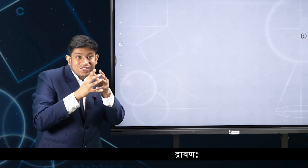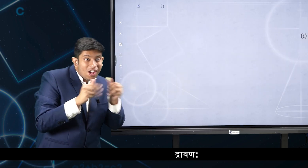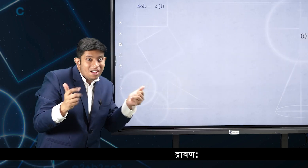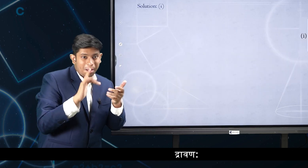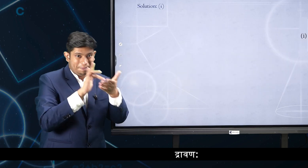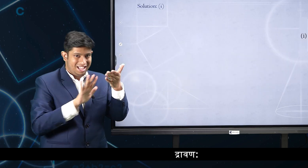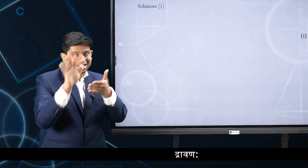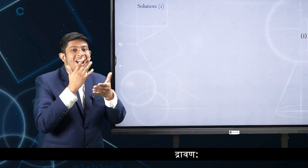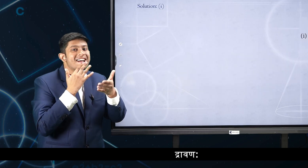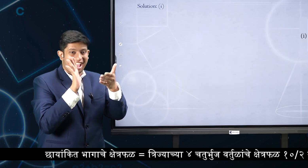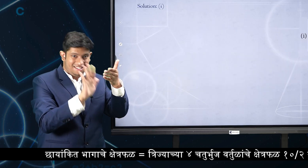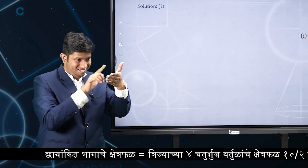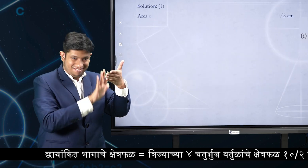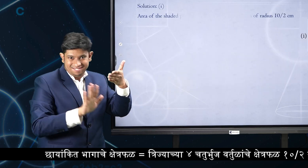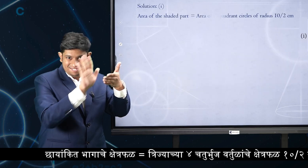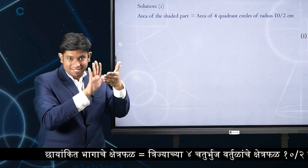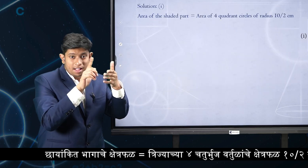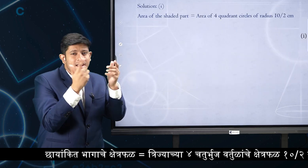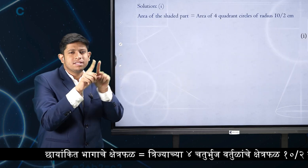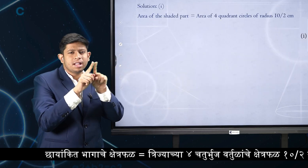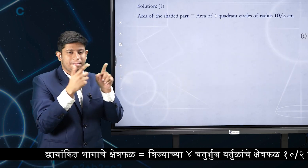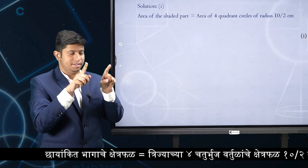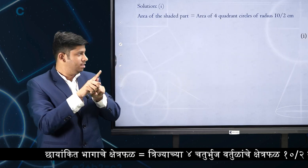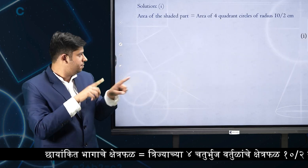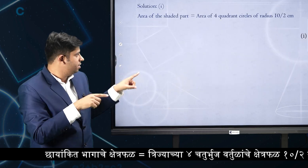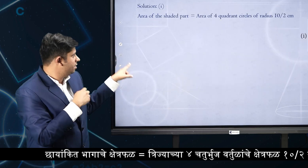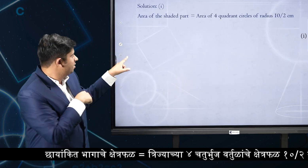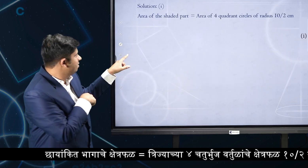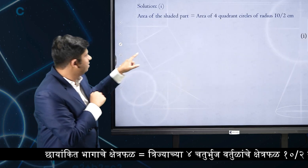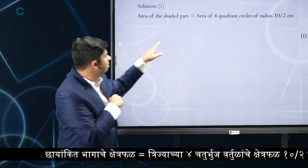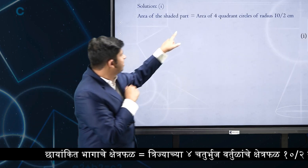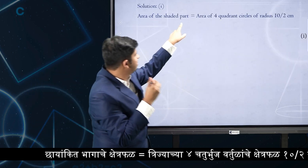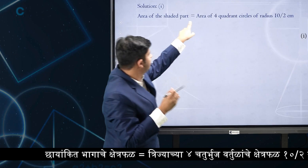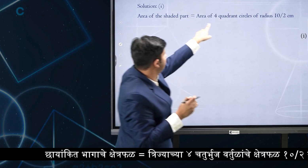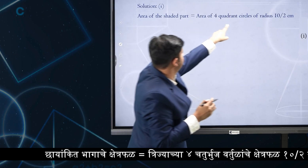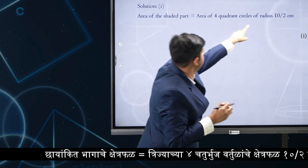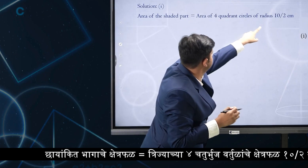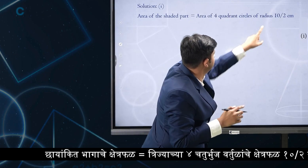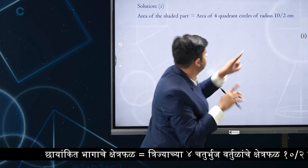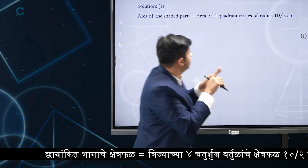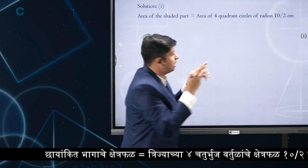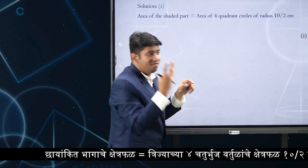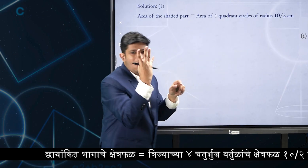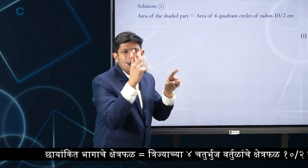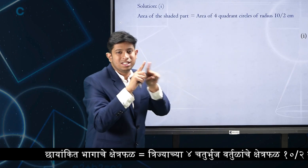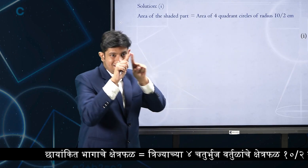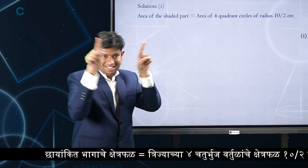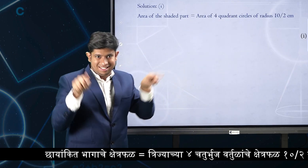द्रावण पहिला. छायांकित भागाचे क्षेत्रफळ त्रिज्याच्या 4 चतुर्भुज वर्तुळांचे क्षेत्रफळ